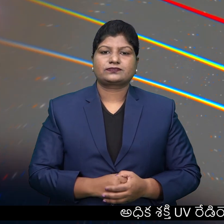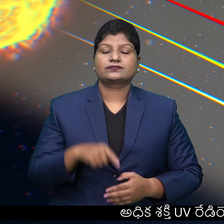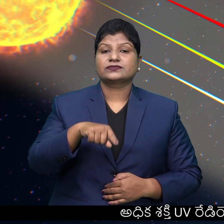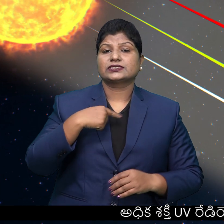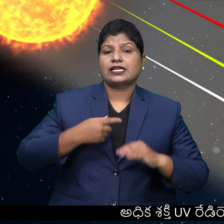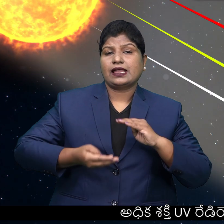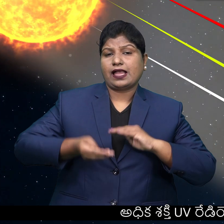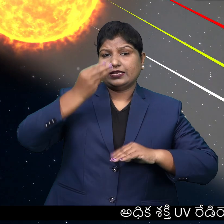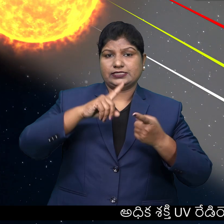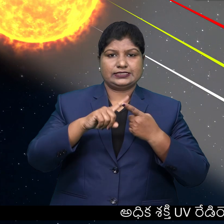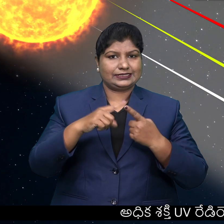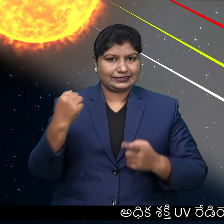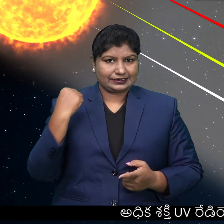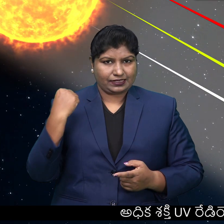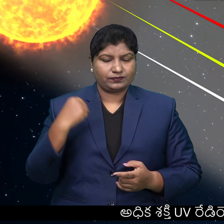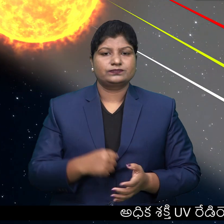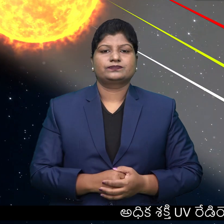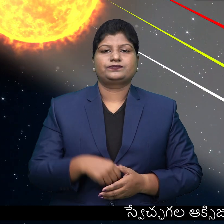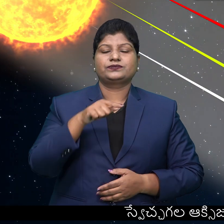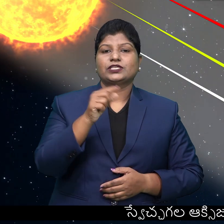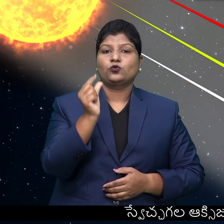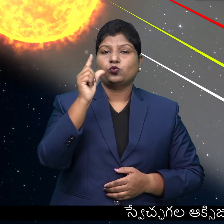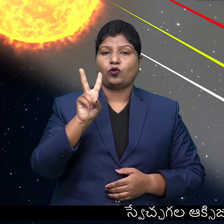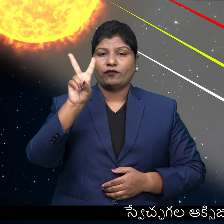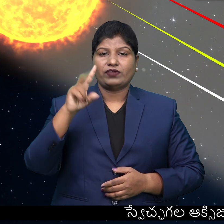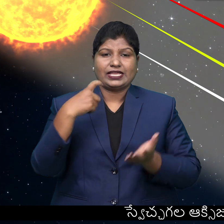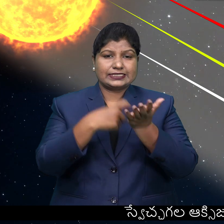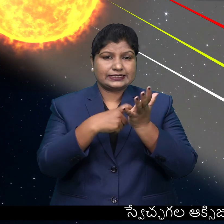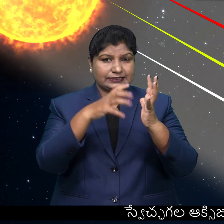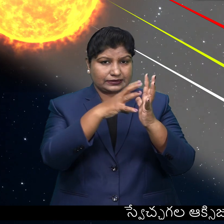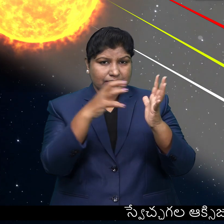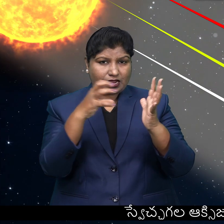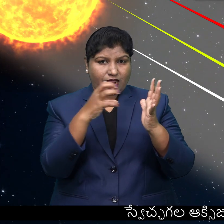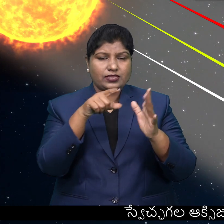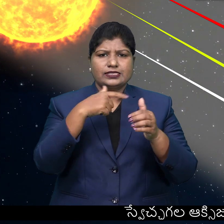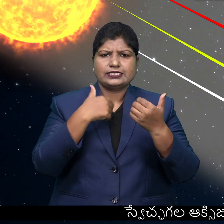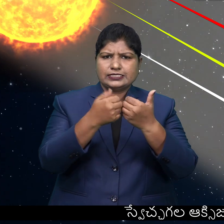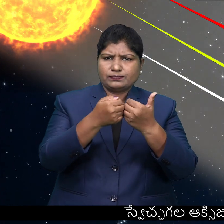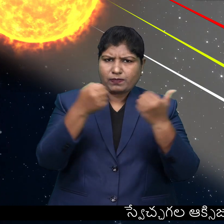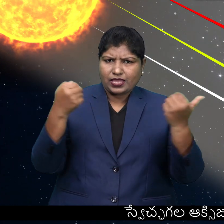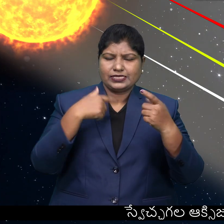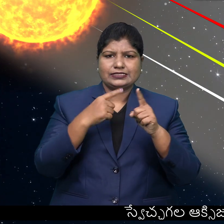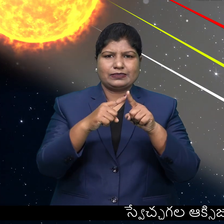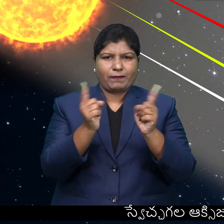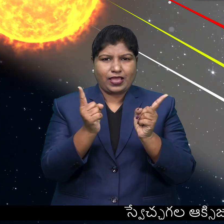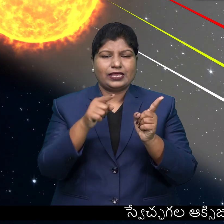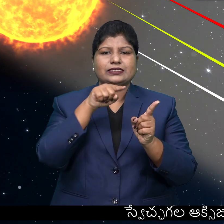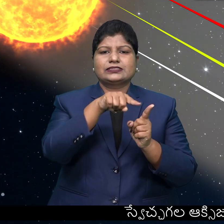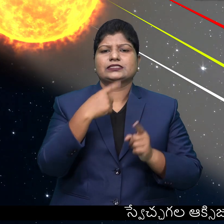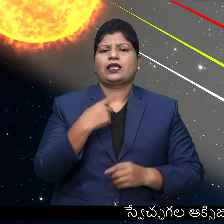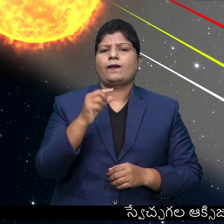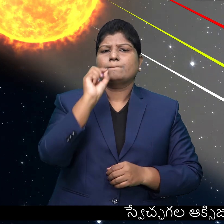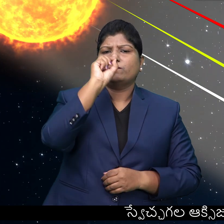అధిక శక్తి యూవీ రేడియేషన్లో పరమాణు ఆక్సిజన్ ఉచిత ఆక్సిజన్ పరమాణువులుగా విభజించి